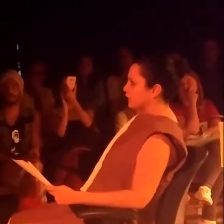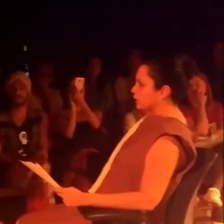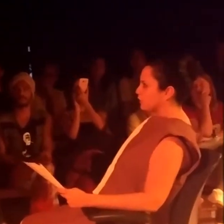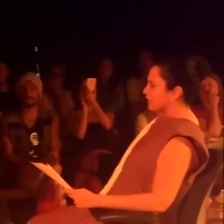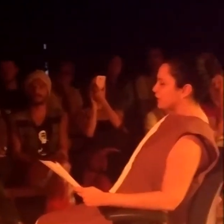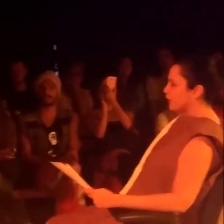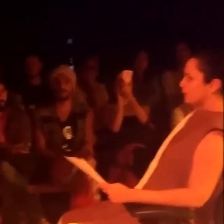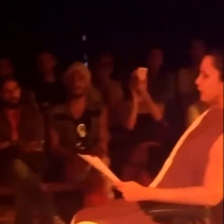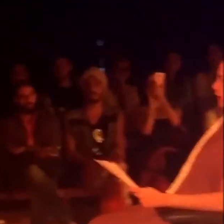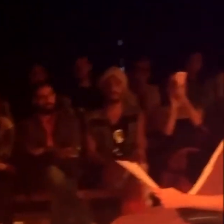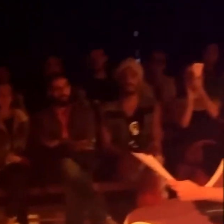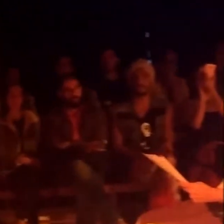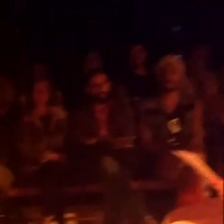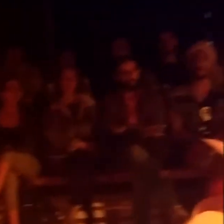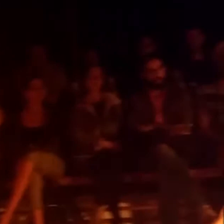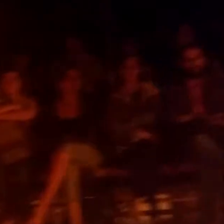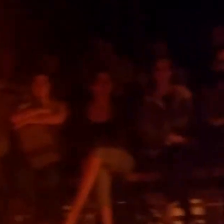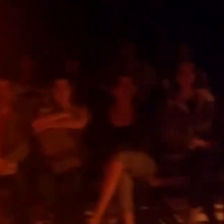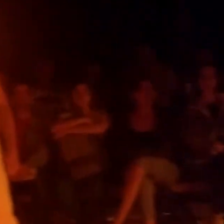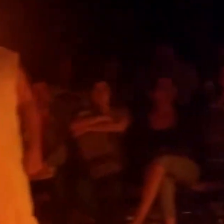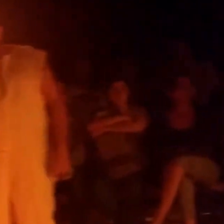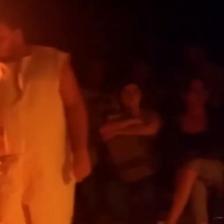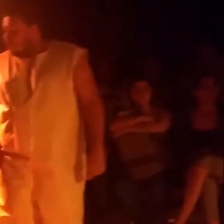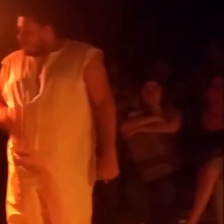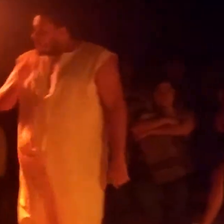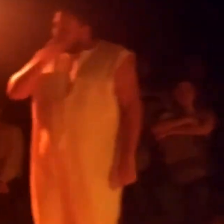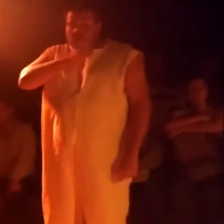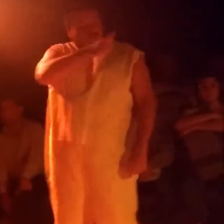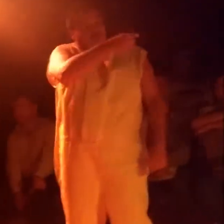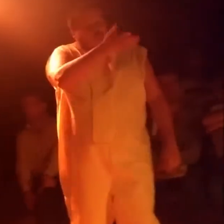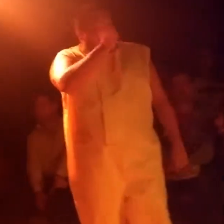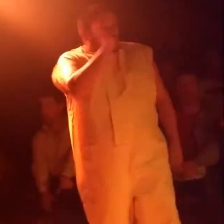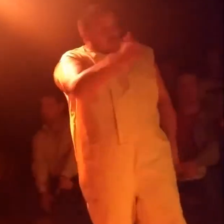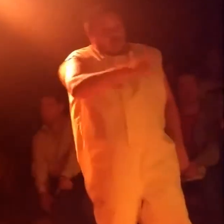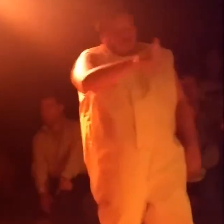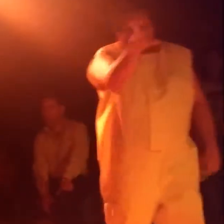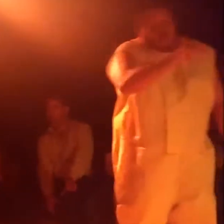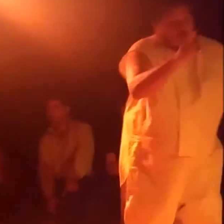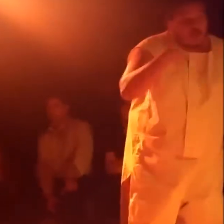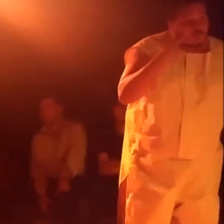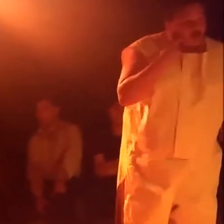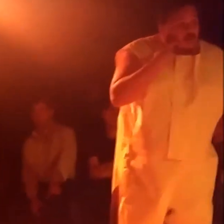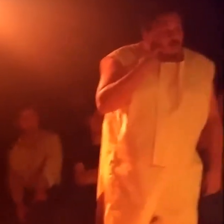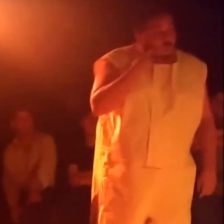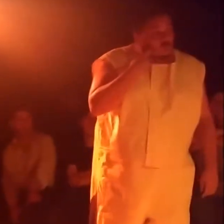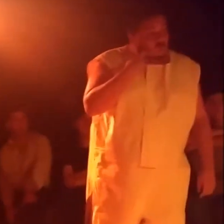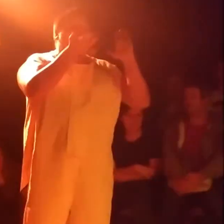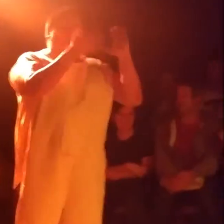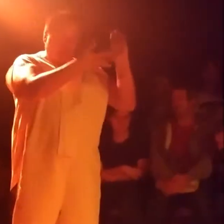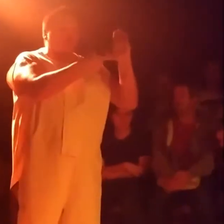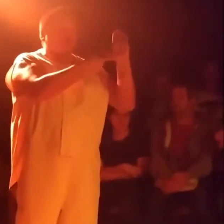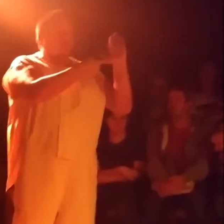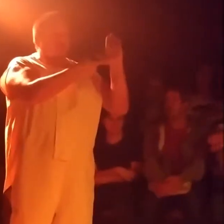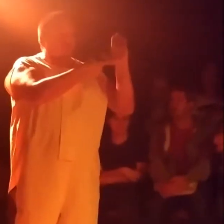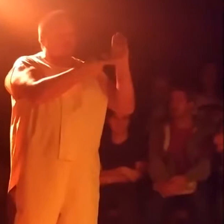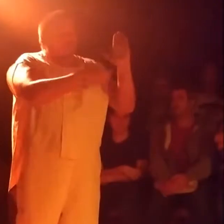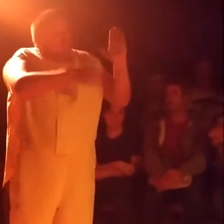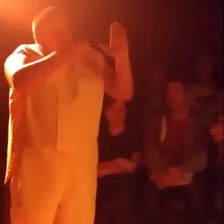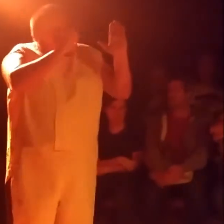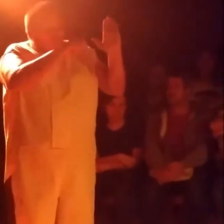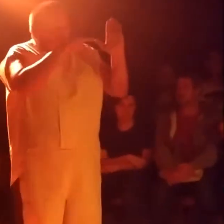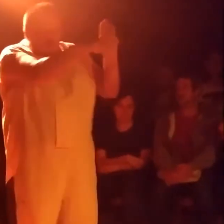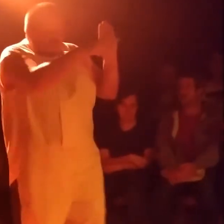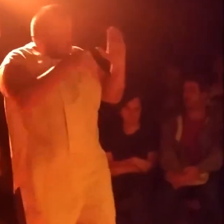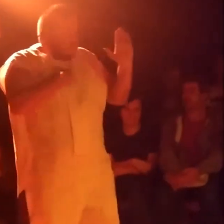1903, em Argel. O senhor já escolheu um advogado? Se o